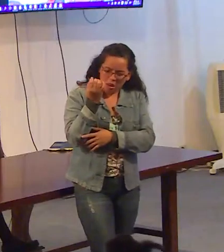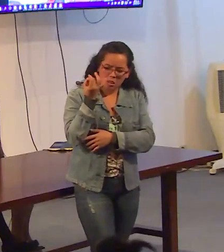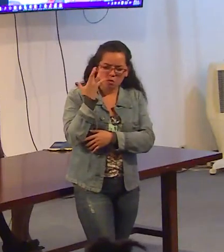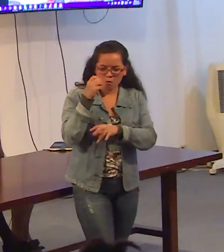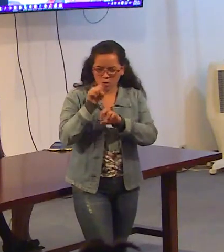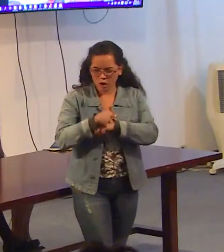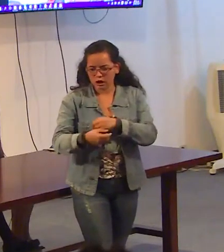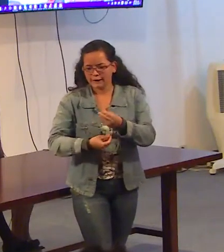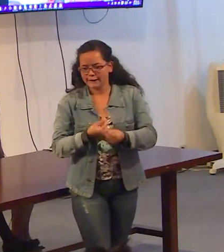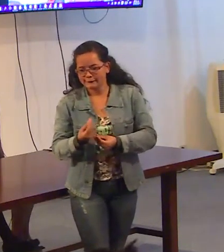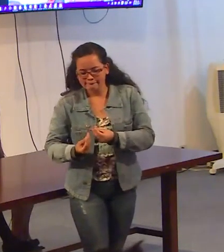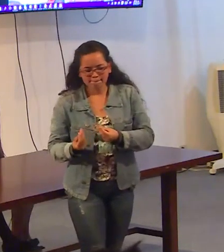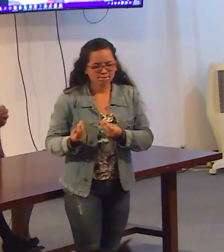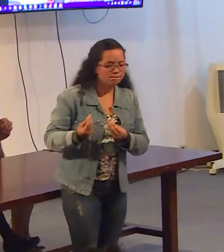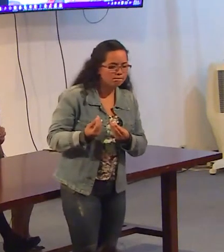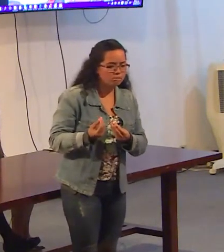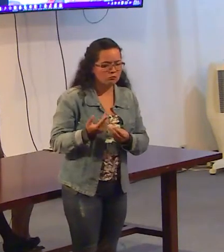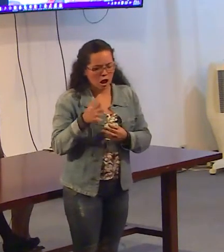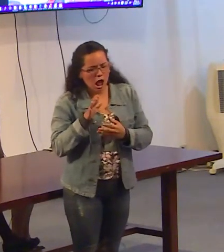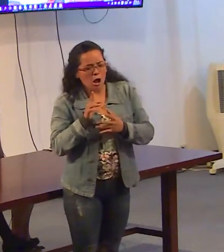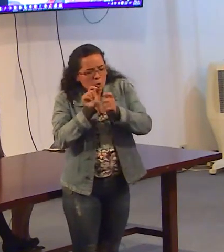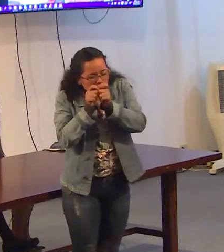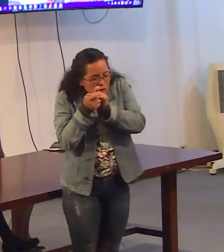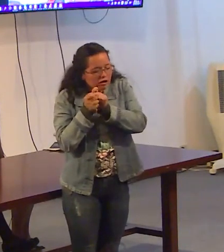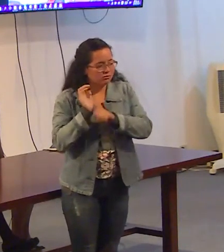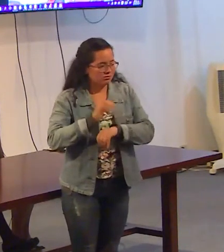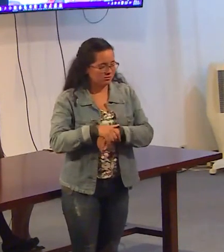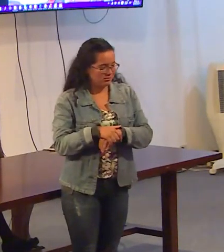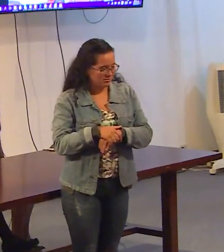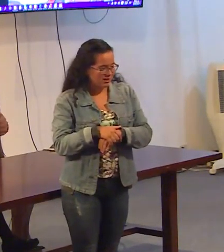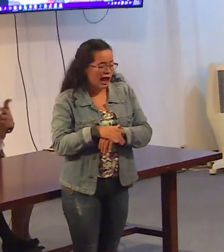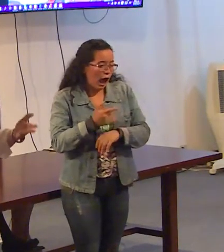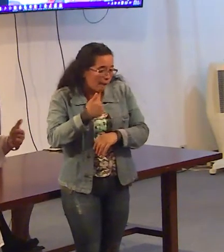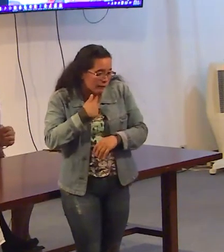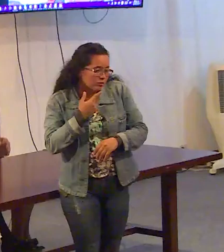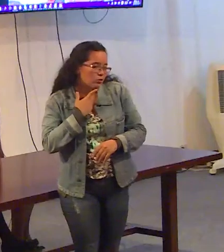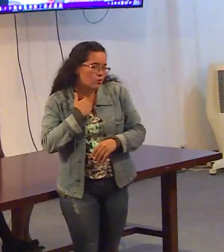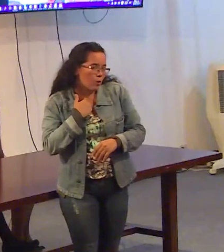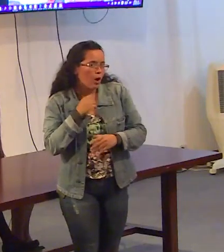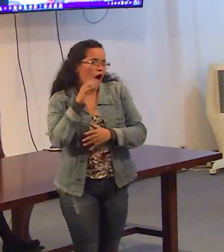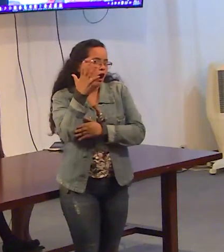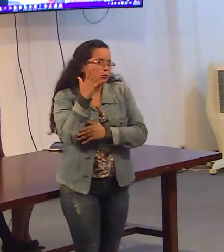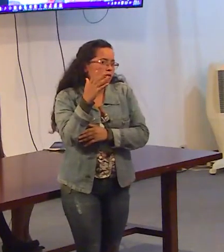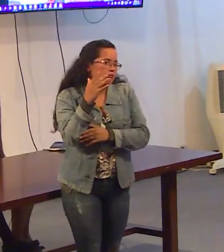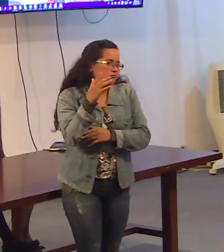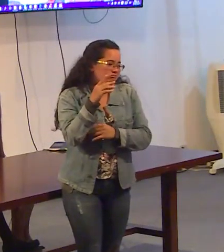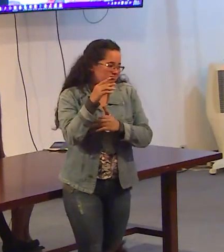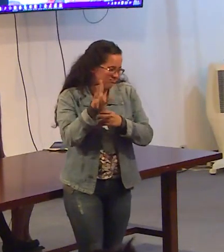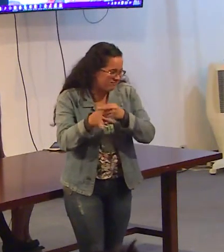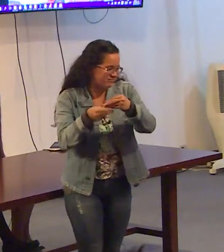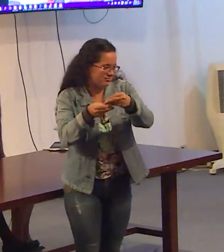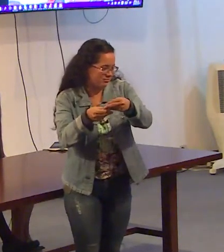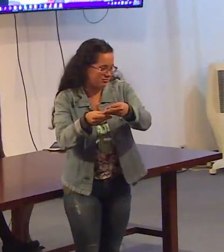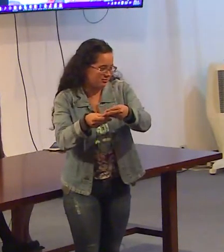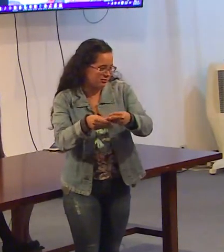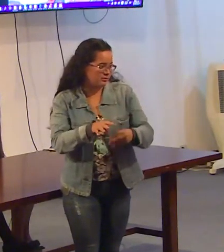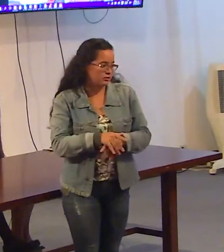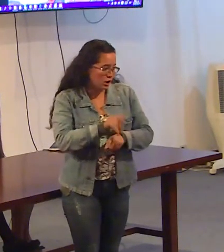podríamos hacerle esta modificación, de pronto a mí me gustaría que el árbol tuviera esto. De igual forma,